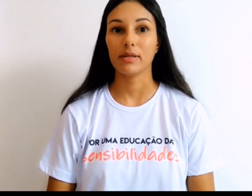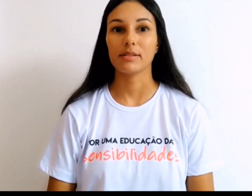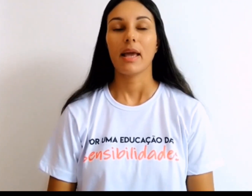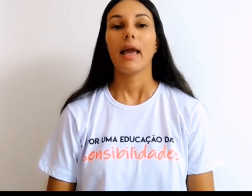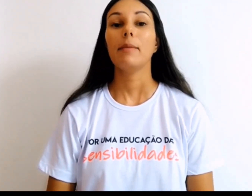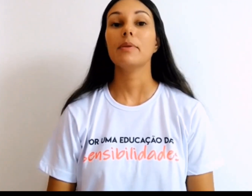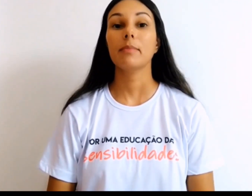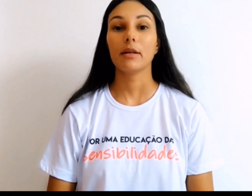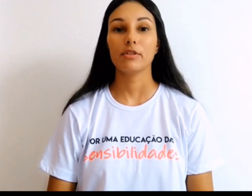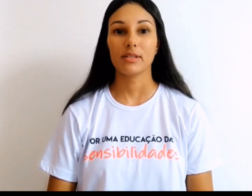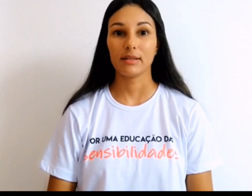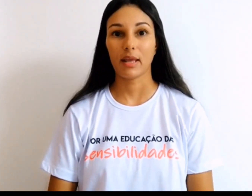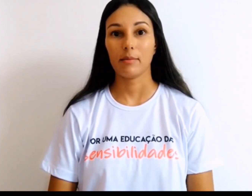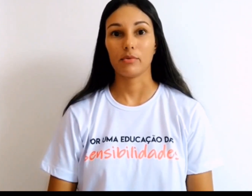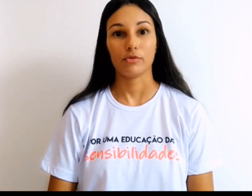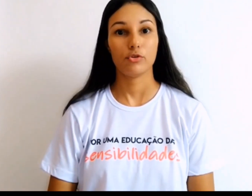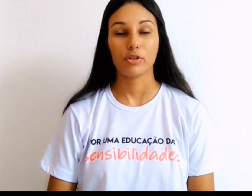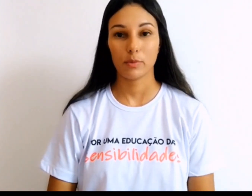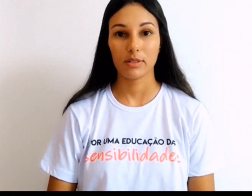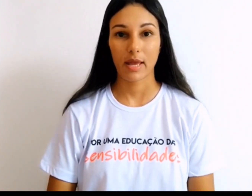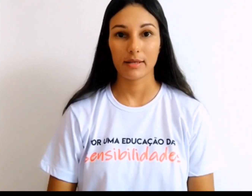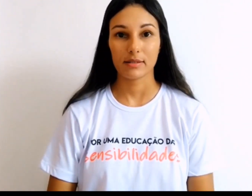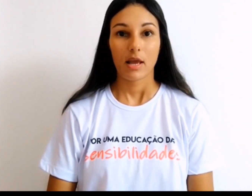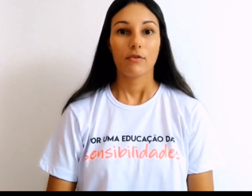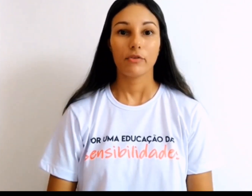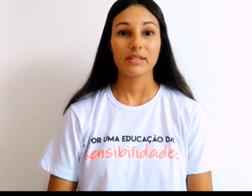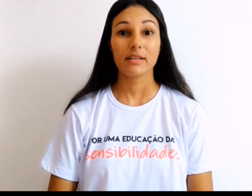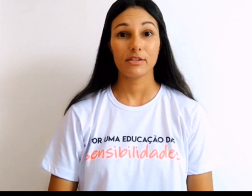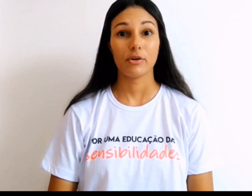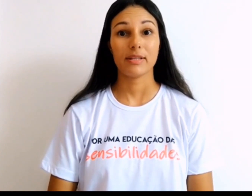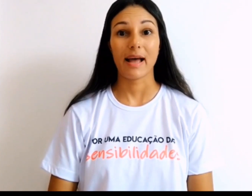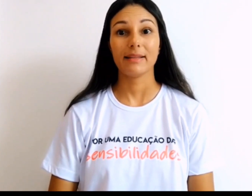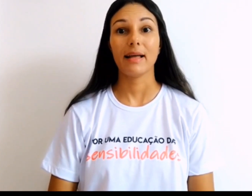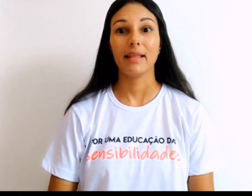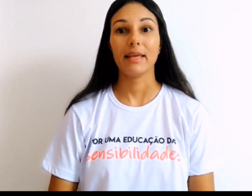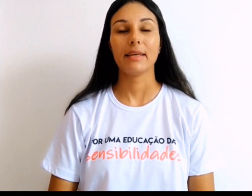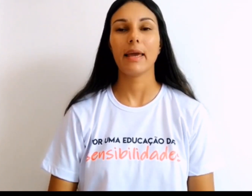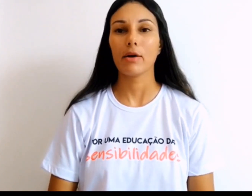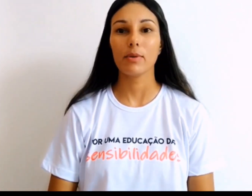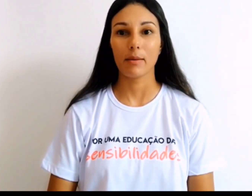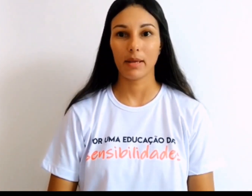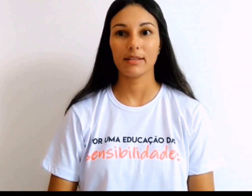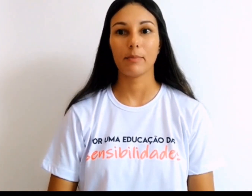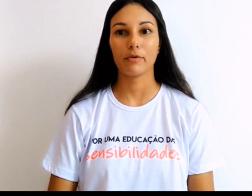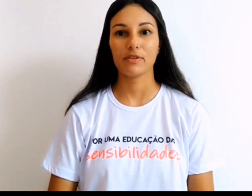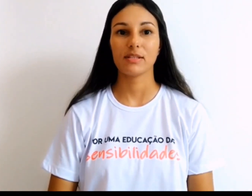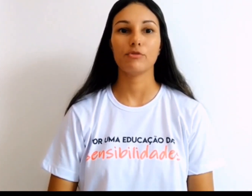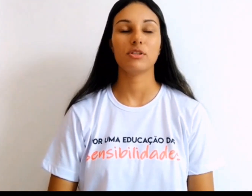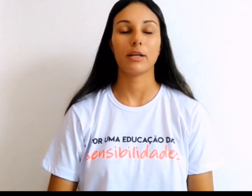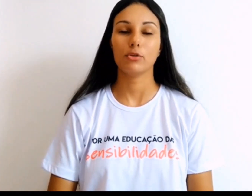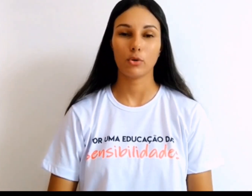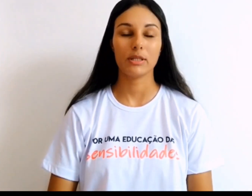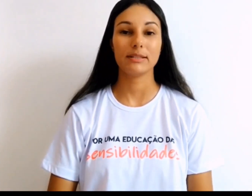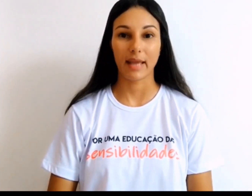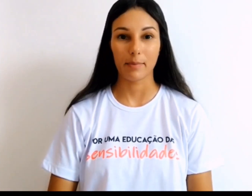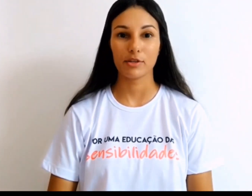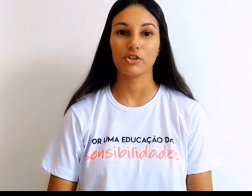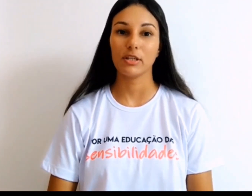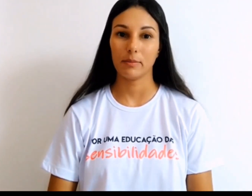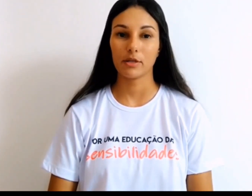Libras, em 1º de setembro de 2010, foi sancionada a lei que regulamenta a profissão de tradutor e intérprete de Libras